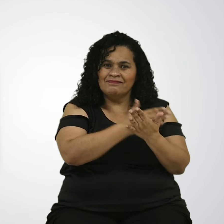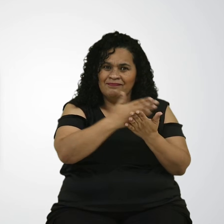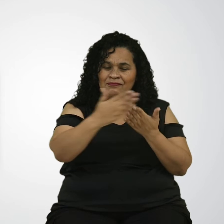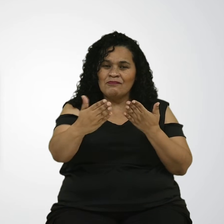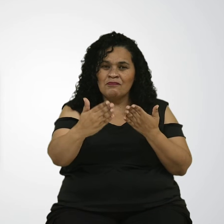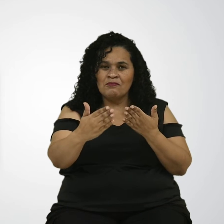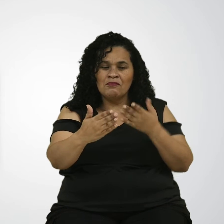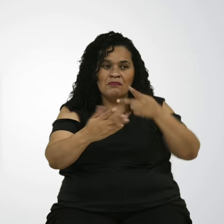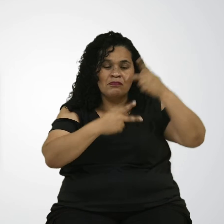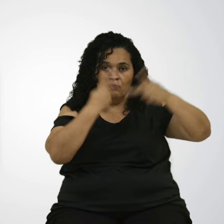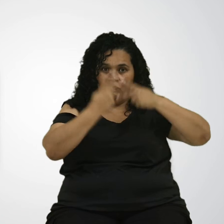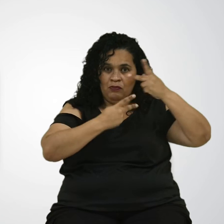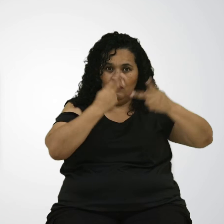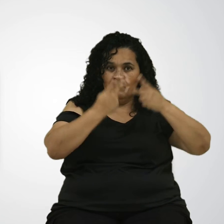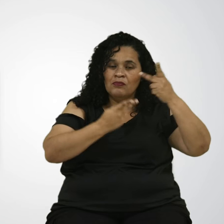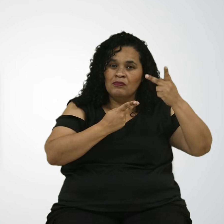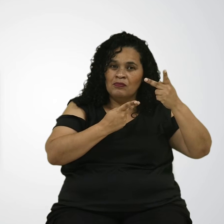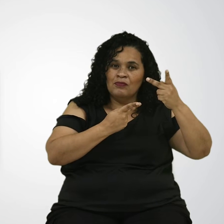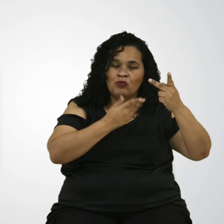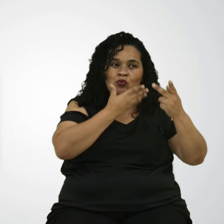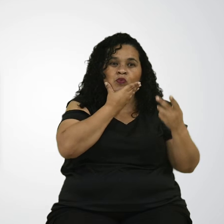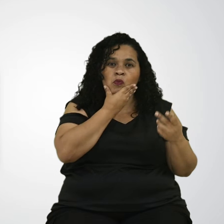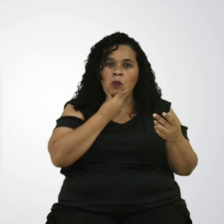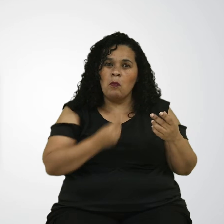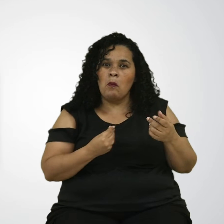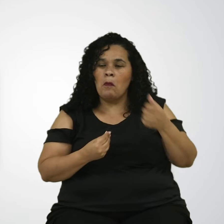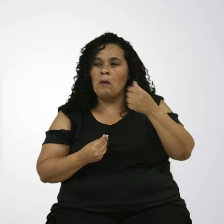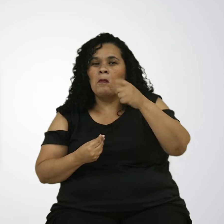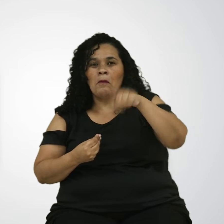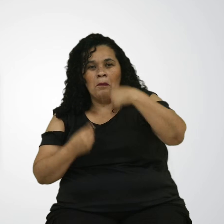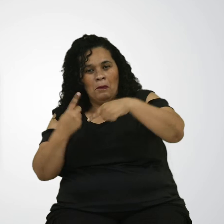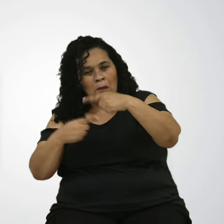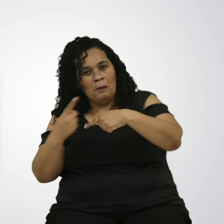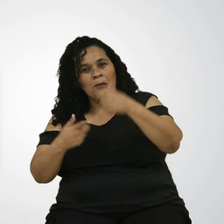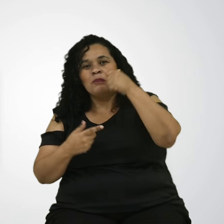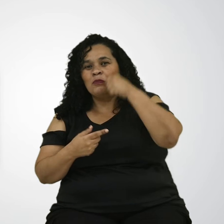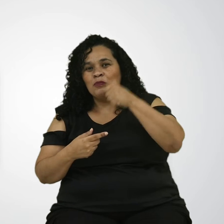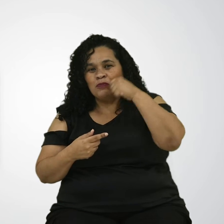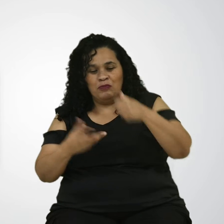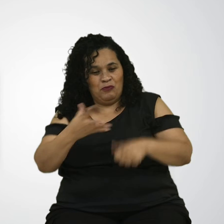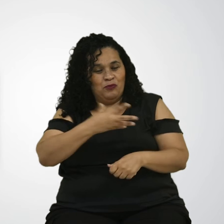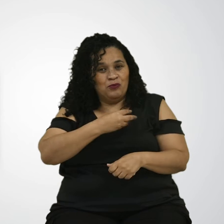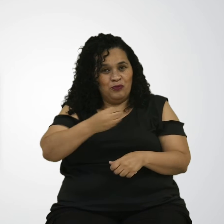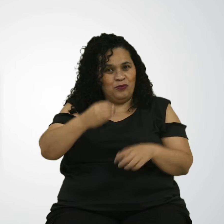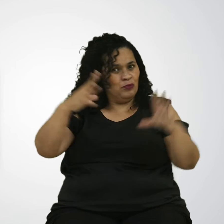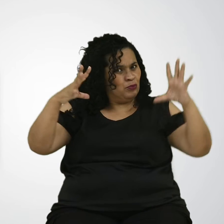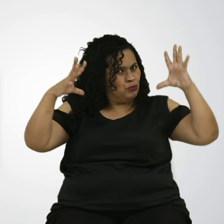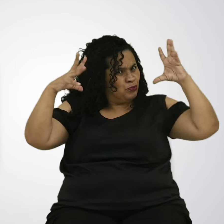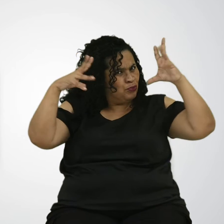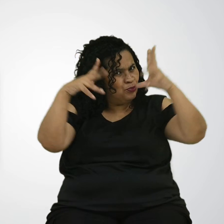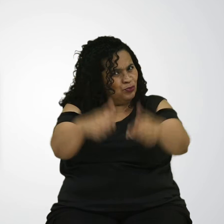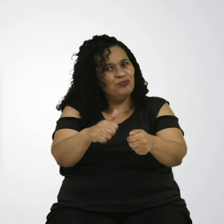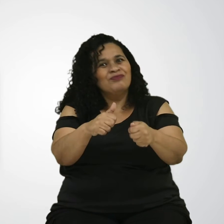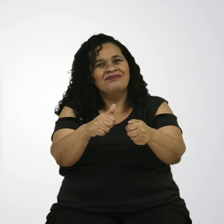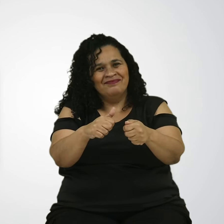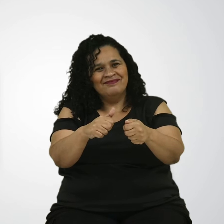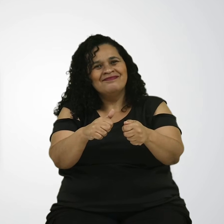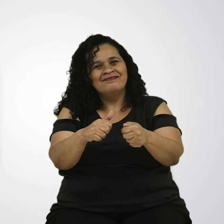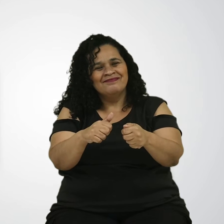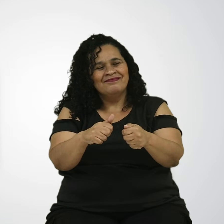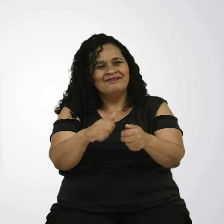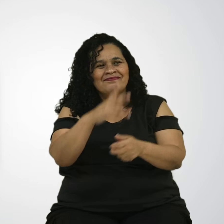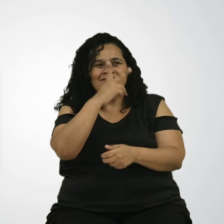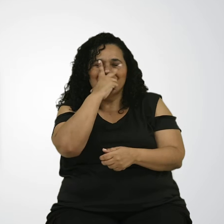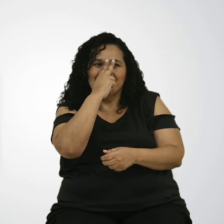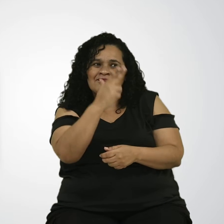de cima para baixo mesmo, ajustando tudo, sem deixar escapar ninguém, né? Ninguém, assim, eu não sei, nessa época acho que eles não tinham